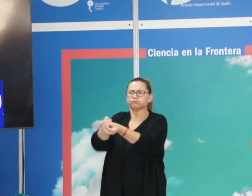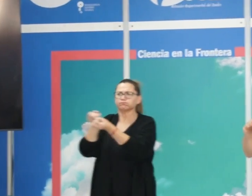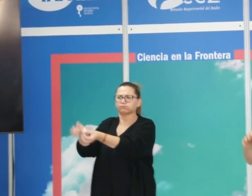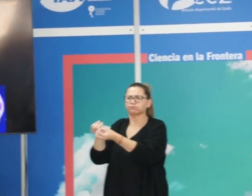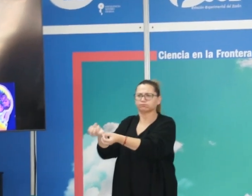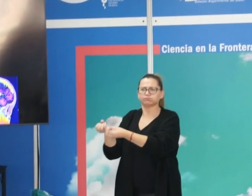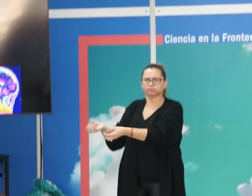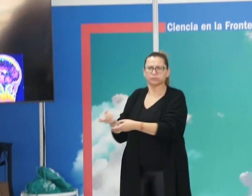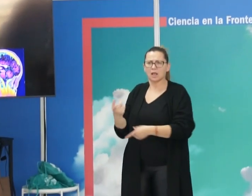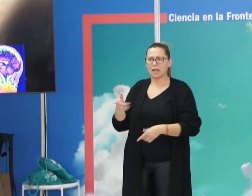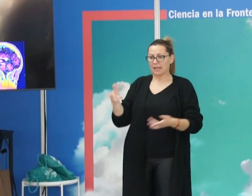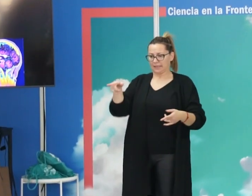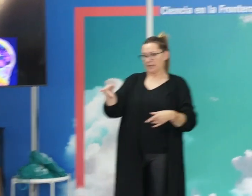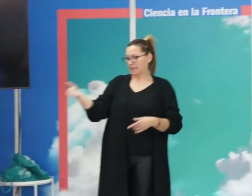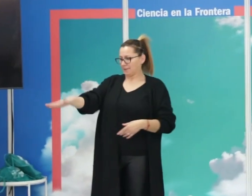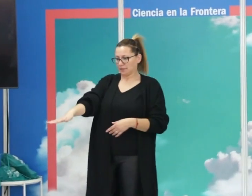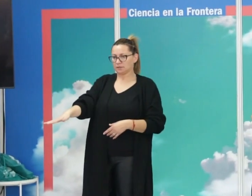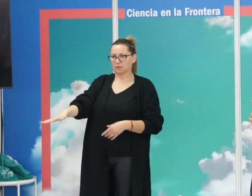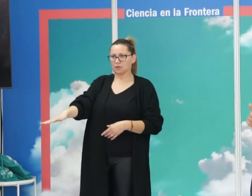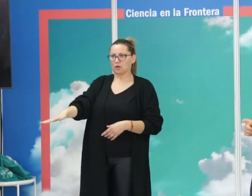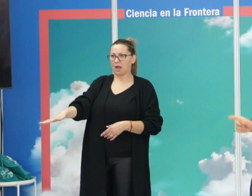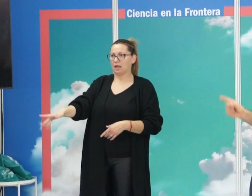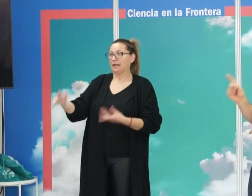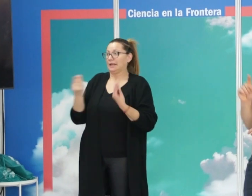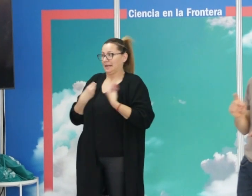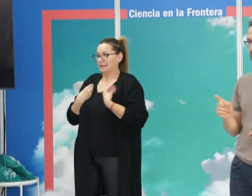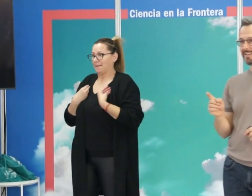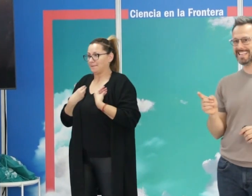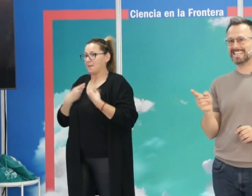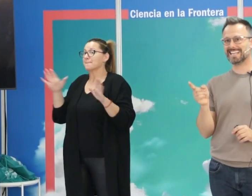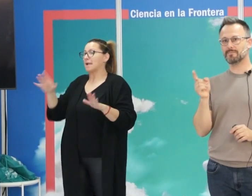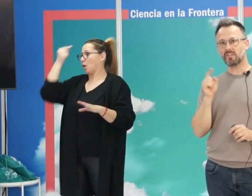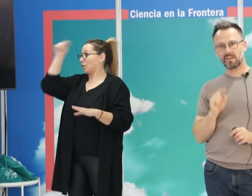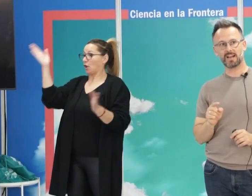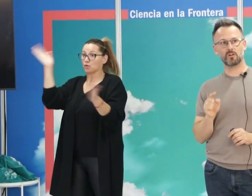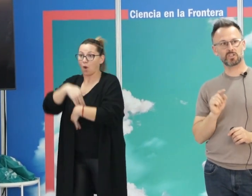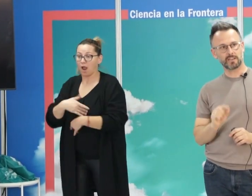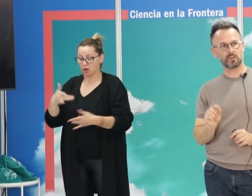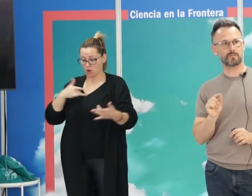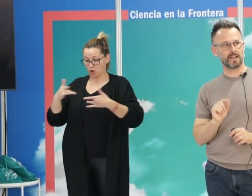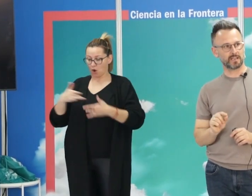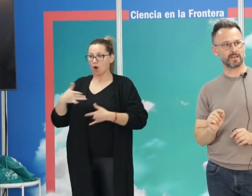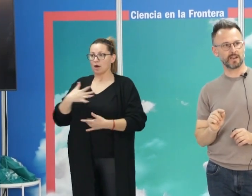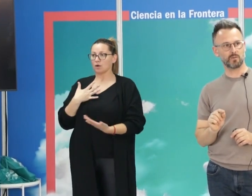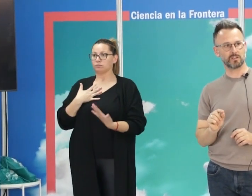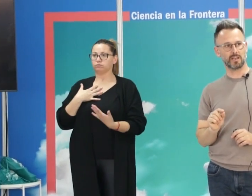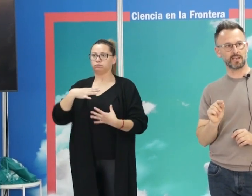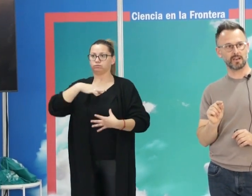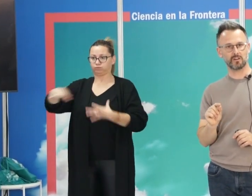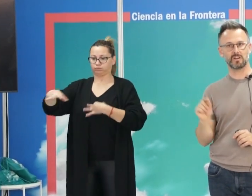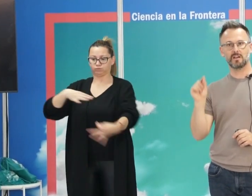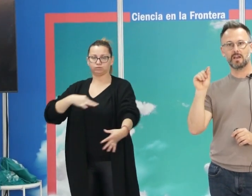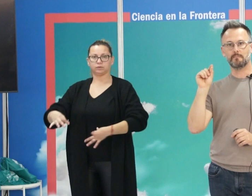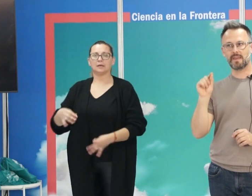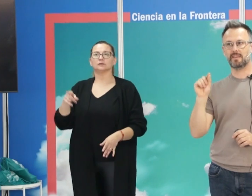que estaban irreversiblemente inconscientes, pero vivas, prefirieron modificar los criterios para determinar la muerte. Y